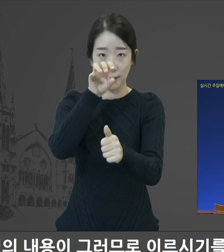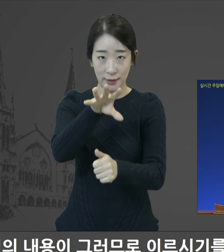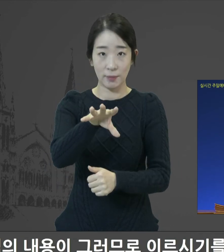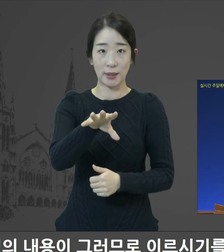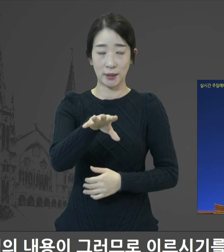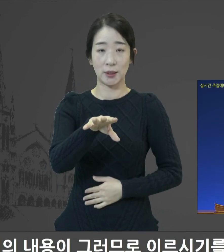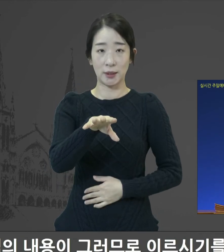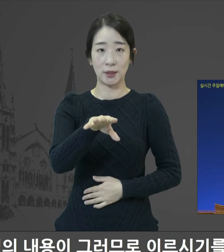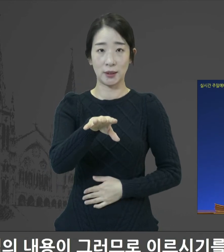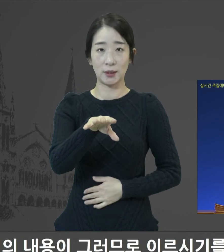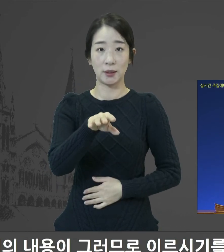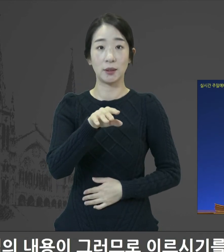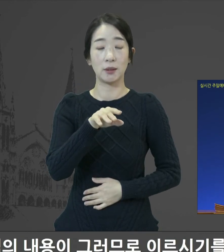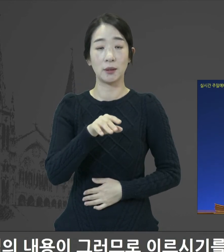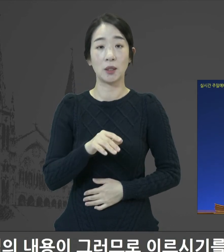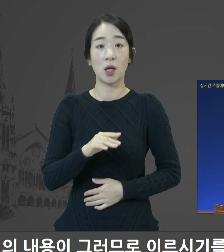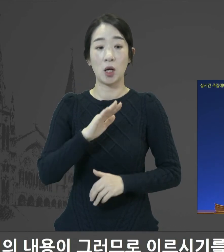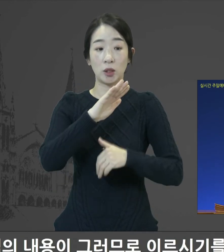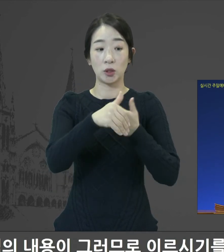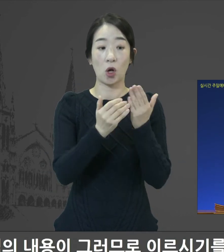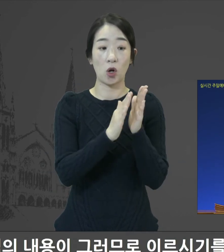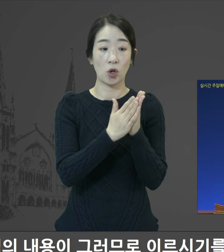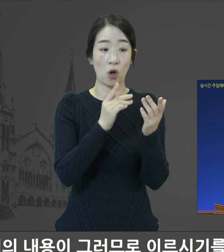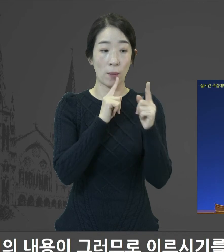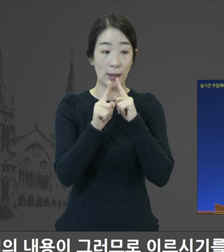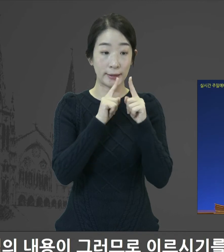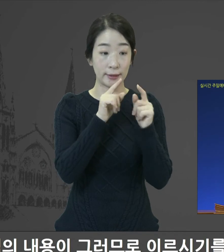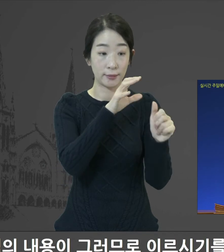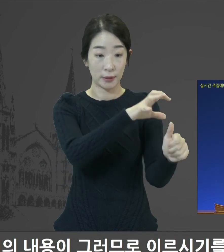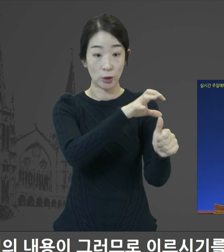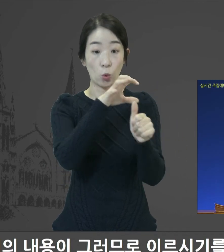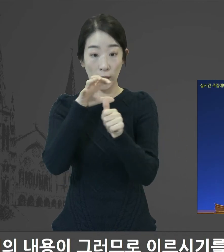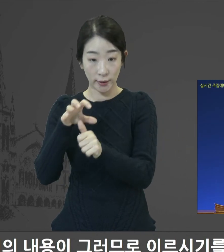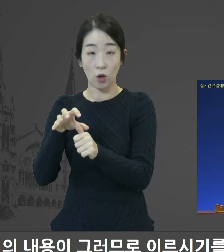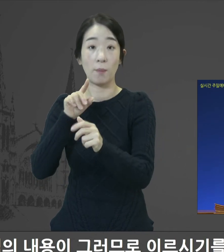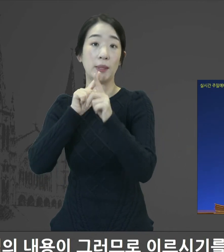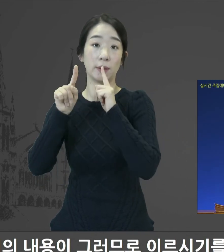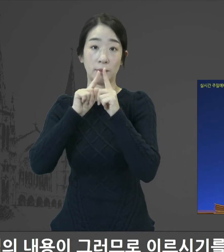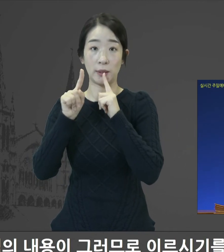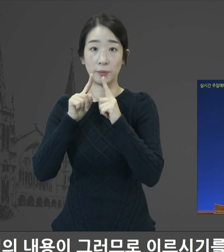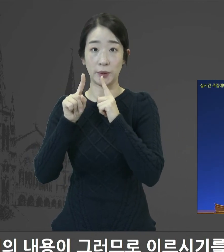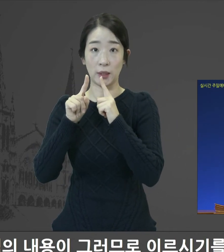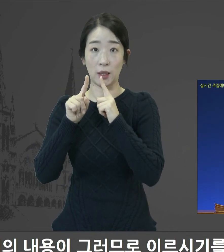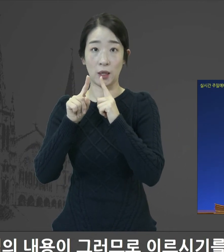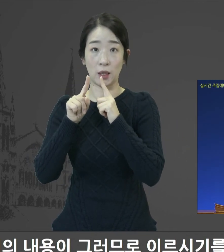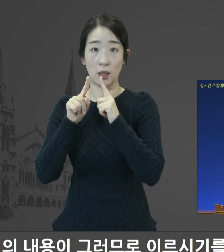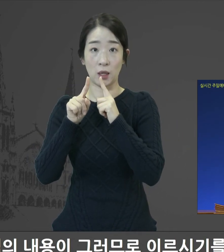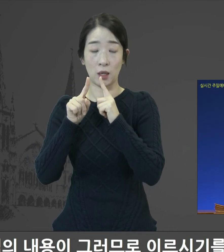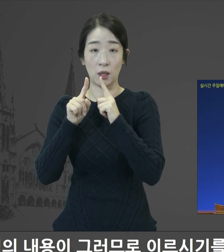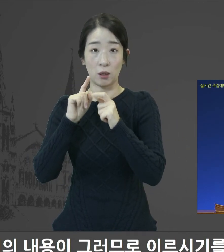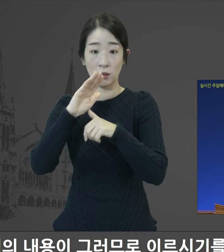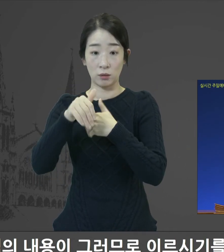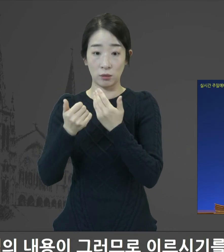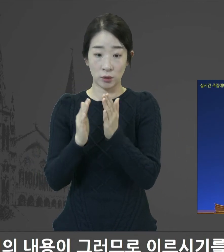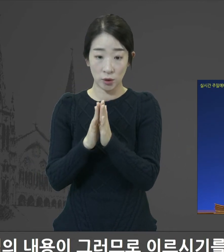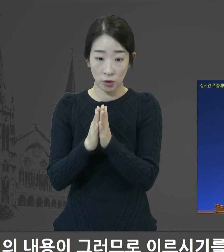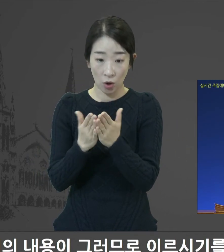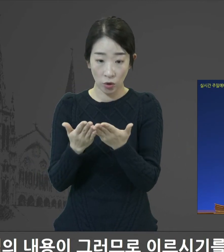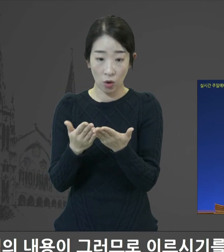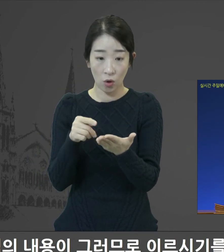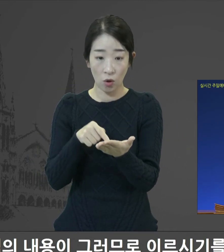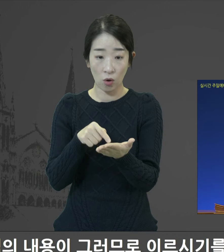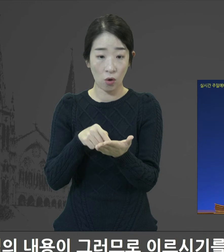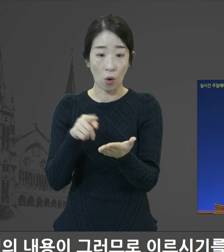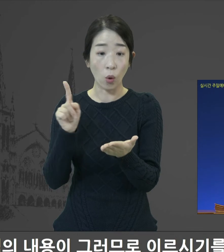성경의 말씀을 인용하는 것으로 보입니다. 그런데 성경 어디에 이 말씀이 딱 있지 않아요.